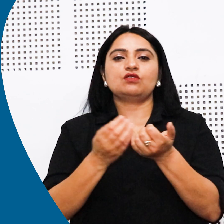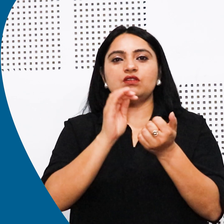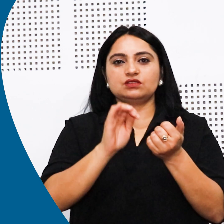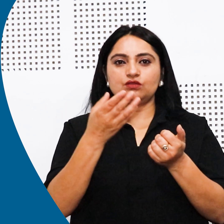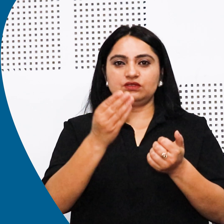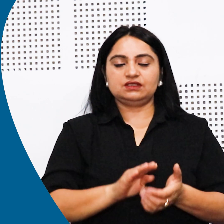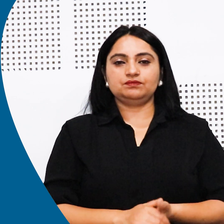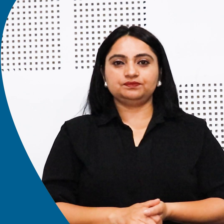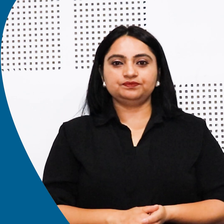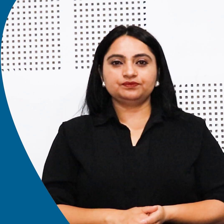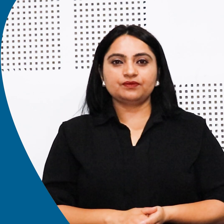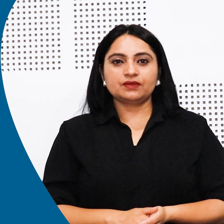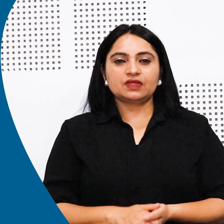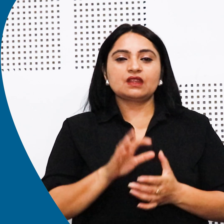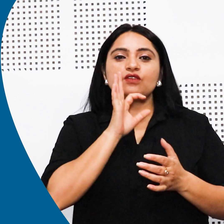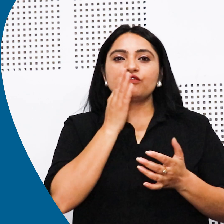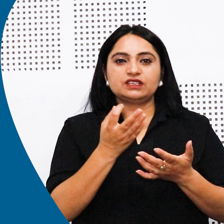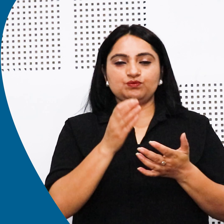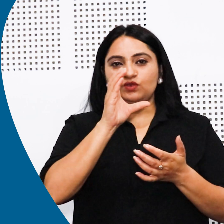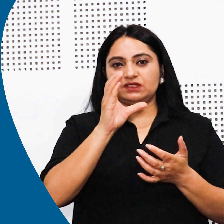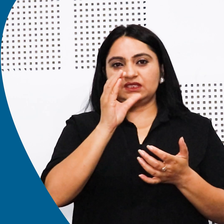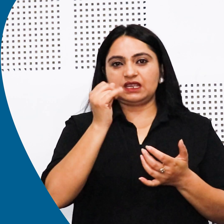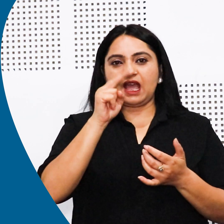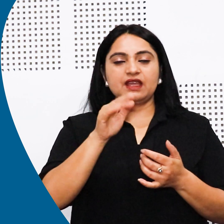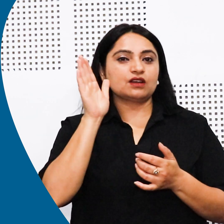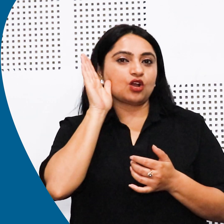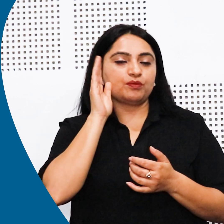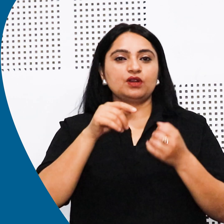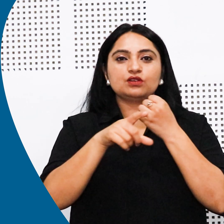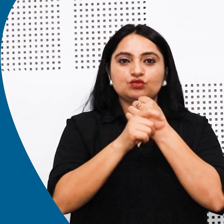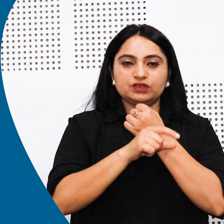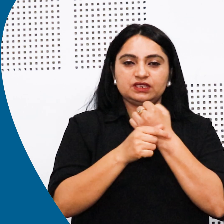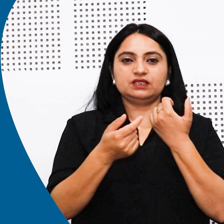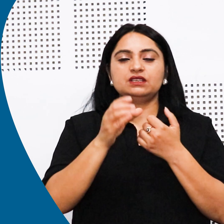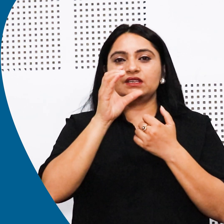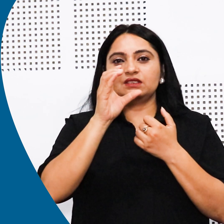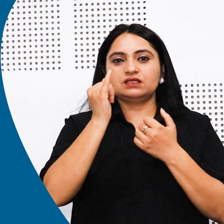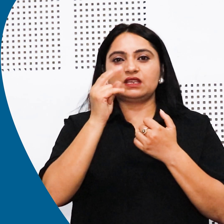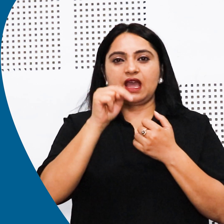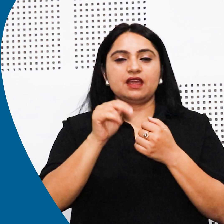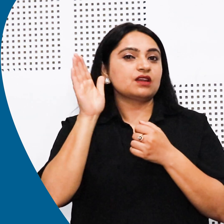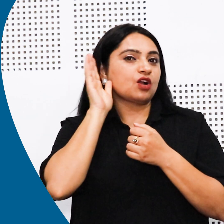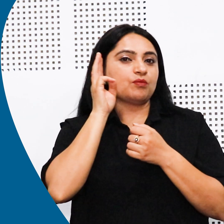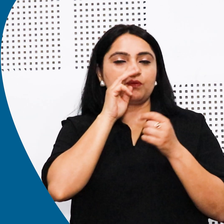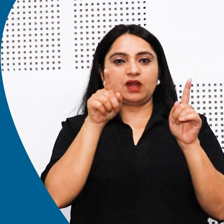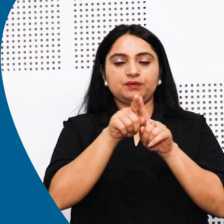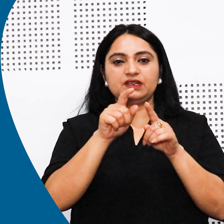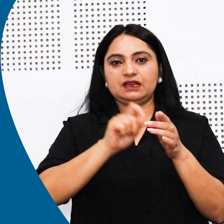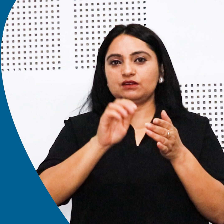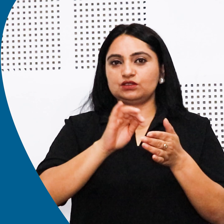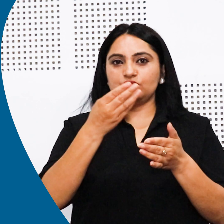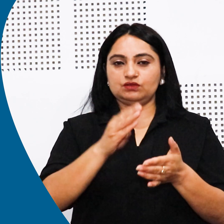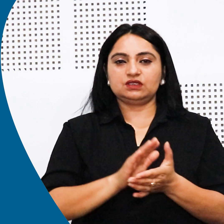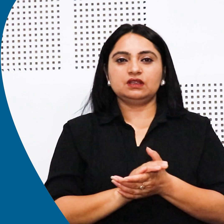रेकर्ड गराउन सक्नुहुन्छ। फेसबुक पेज CIN खबर, ट्विटर ह्यान्डल @CIN खबरमा पनि लेख्न